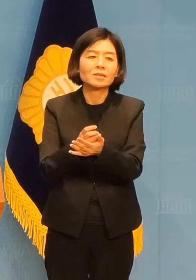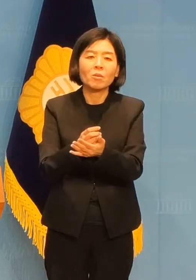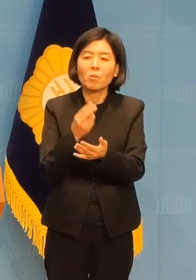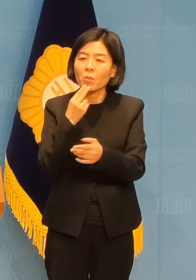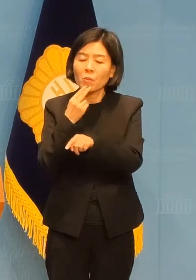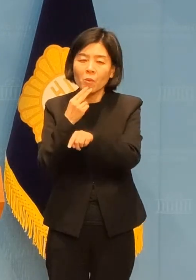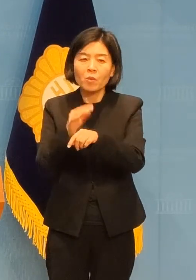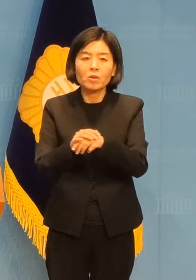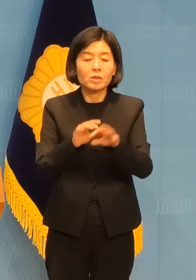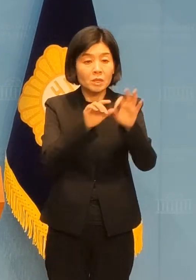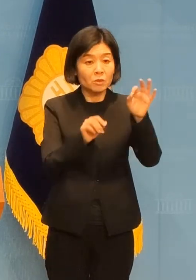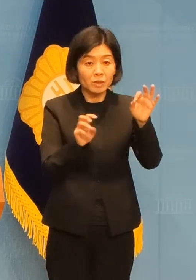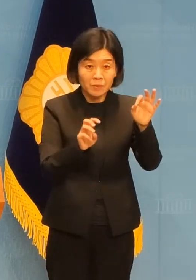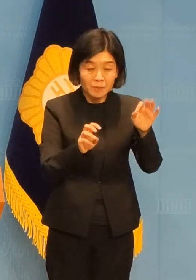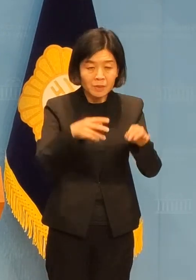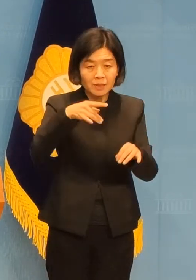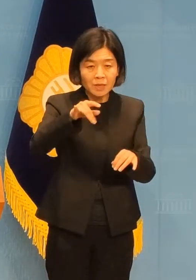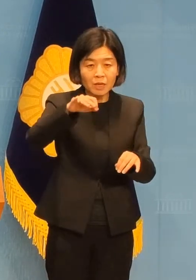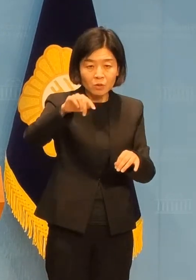10월 30일 세운